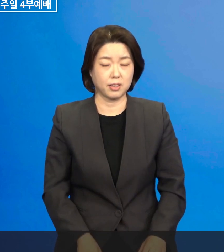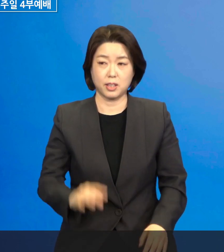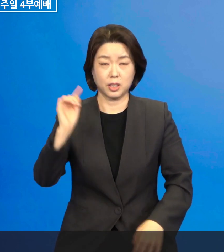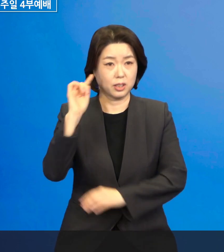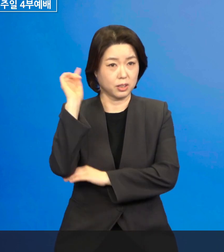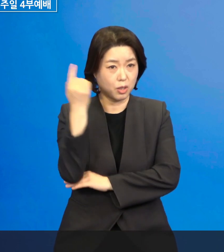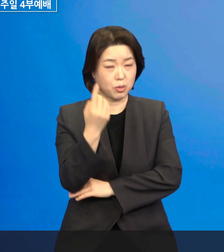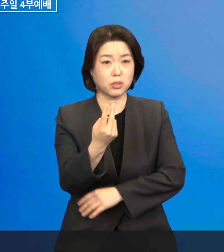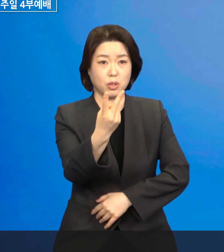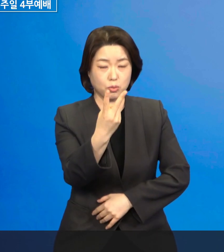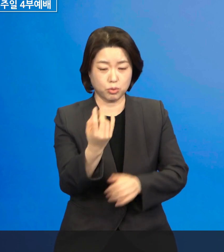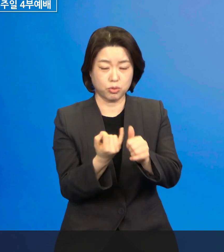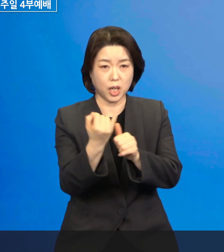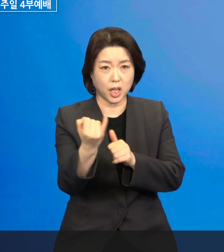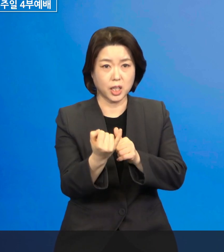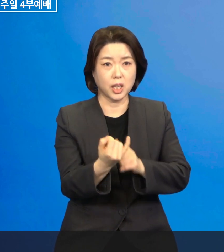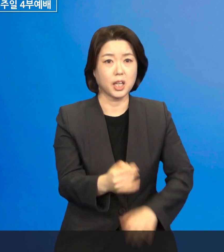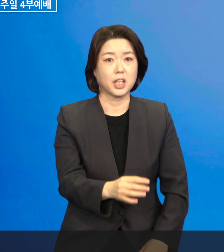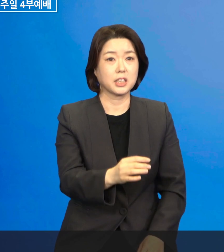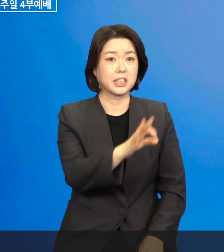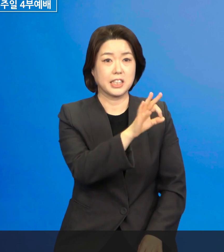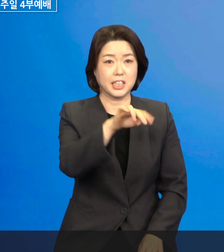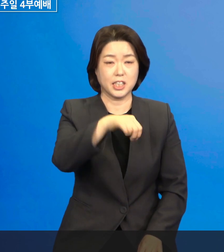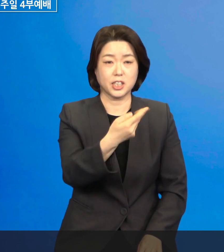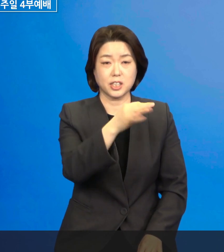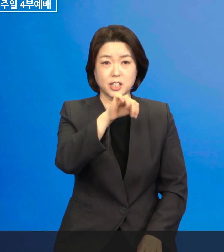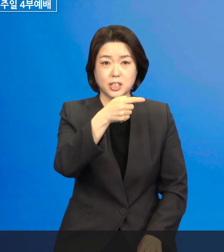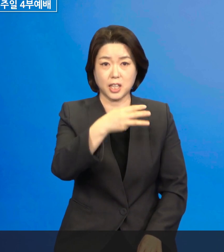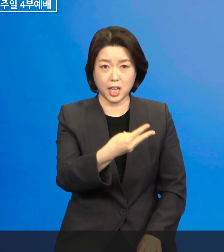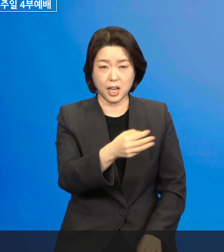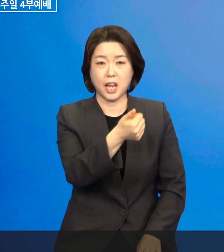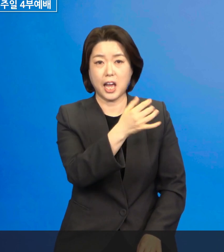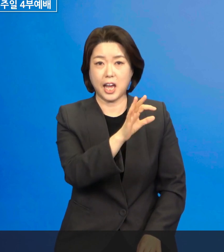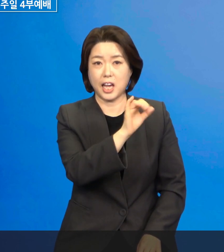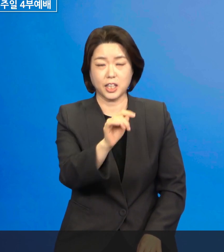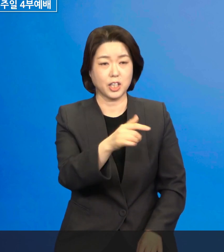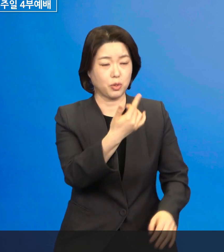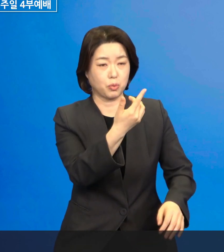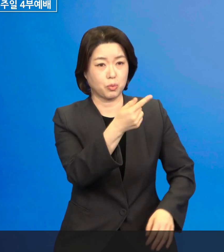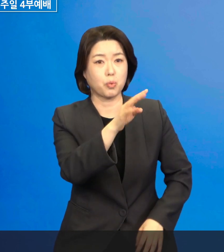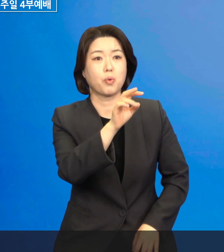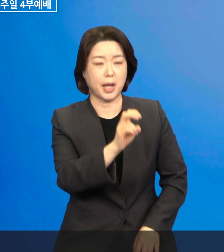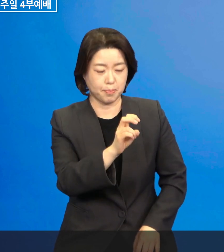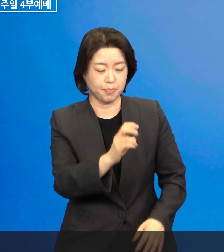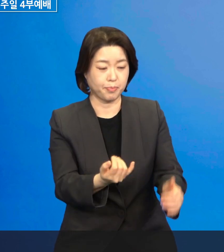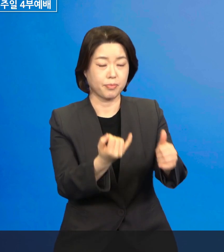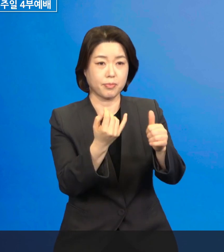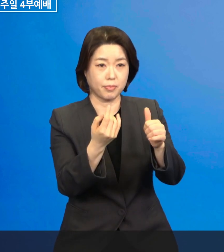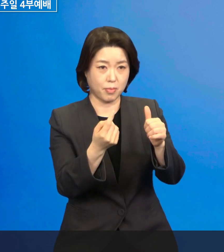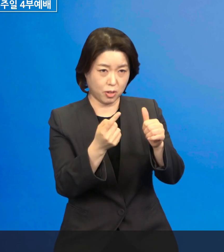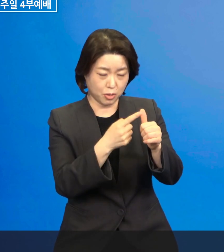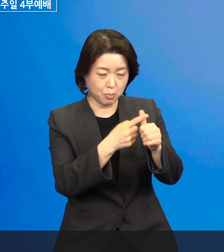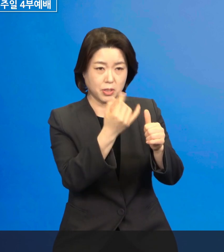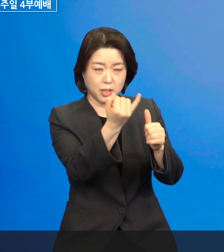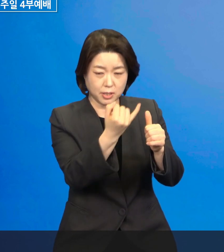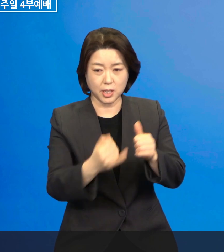아내인 이스라엘 여인 아히노암과 나발의 아내였던 갈멜 여인 아비가일도